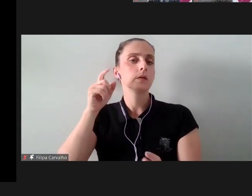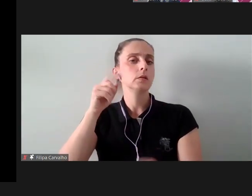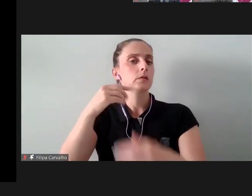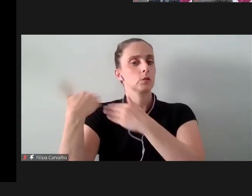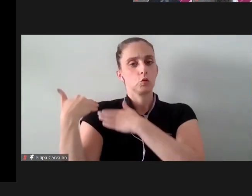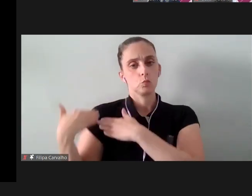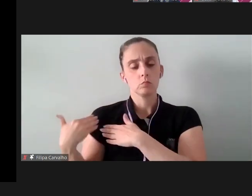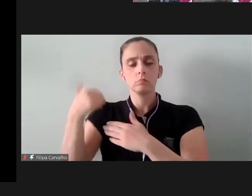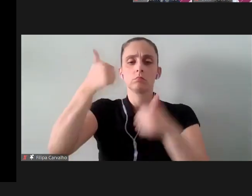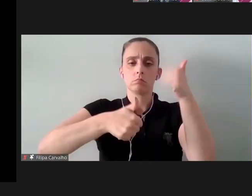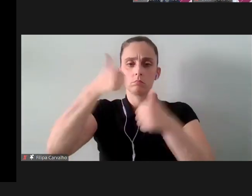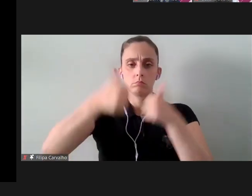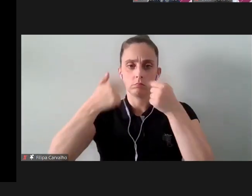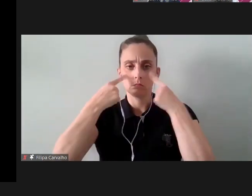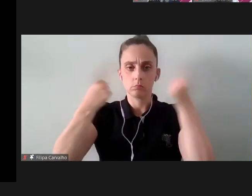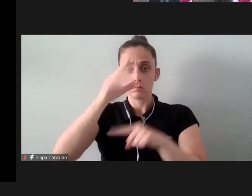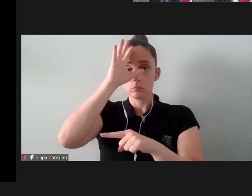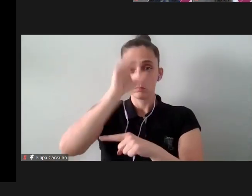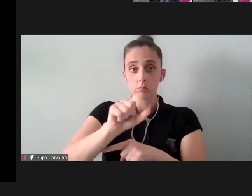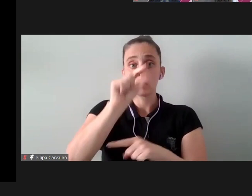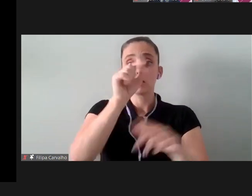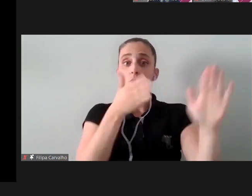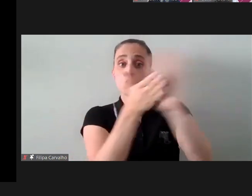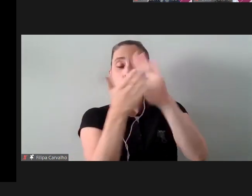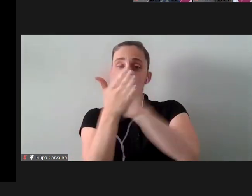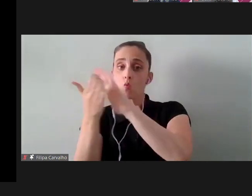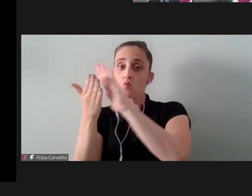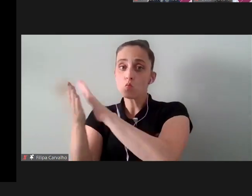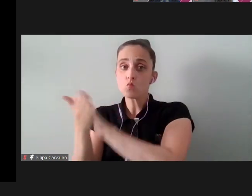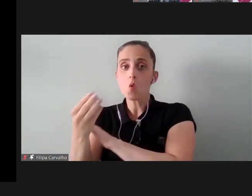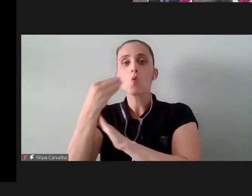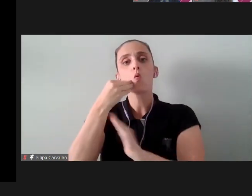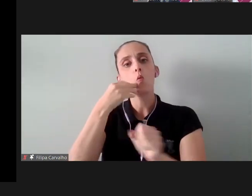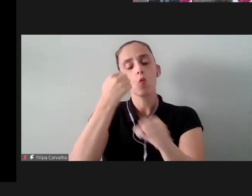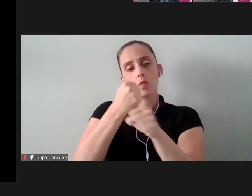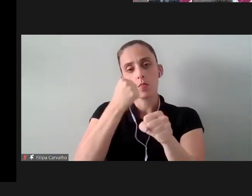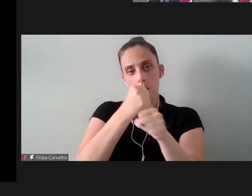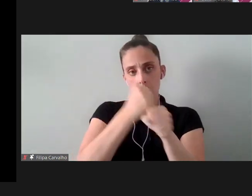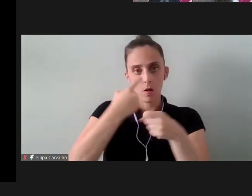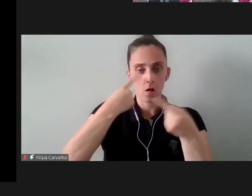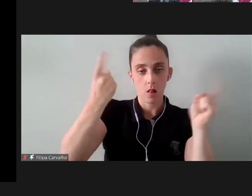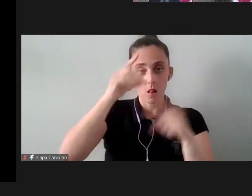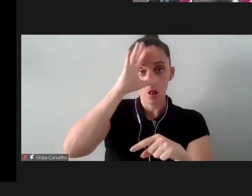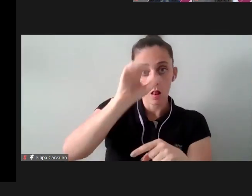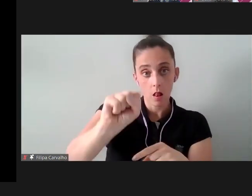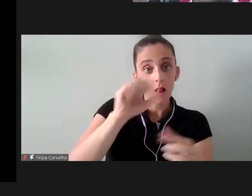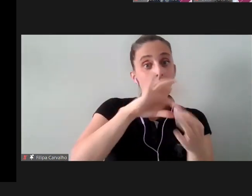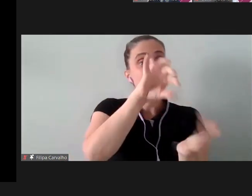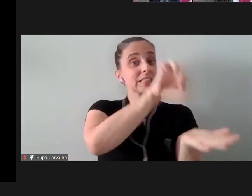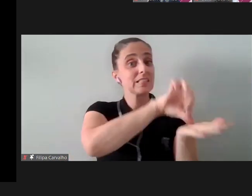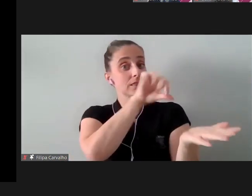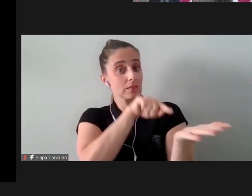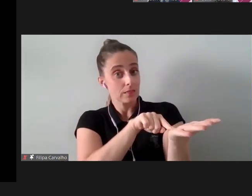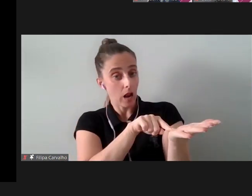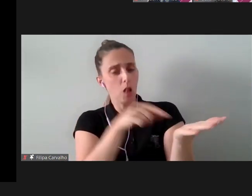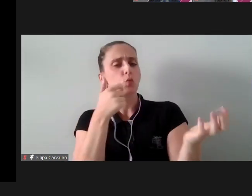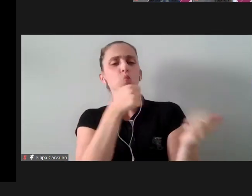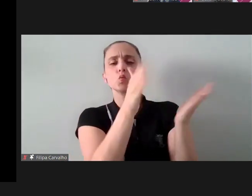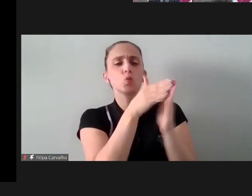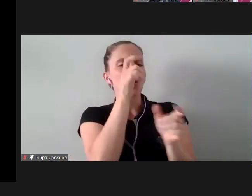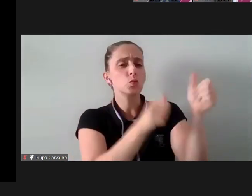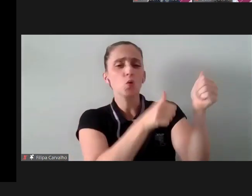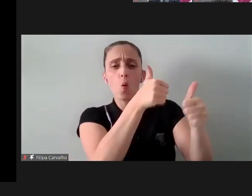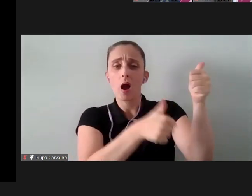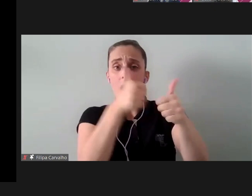de ingresso externo à administração pública. No caso da administração pública central, todos os candidatos da administração